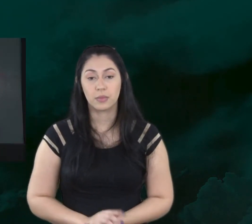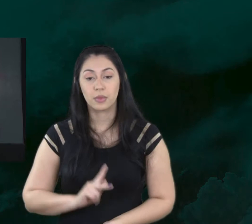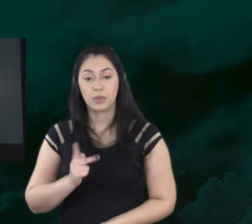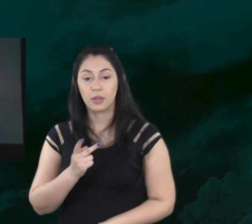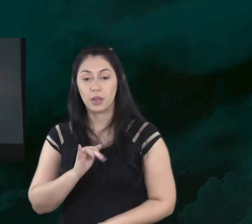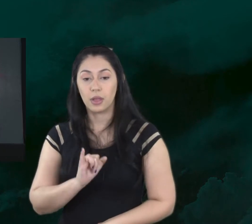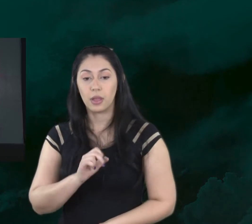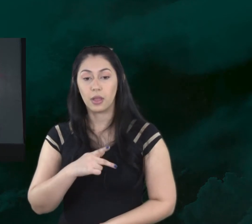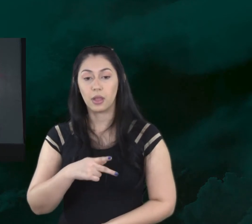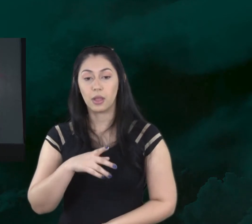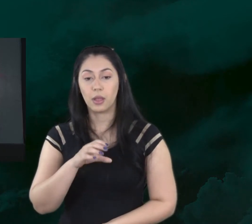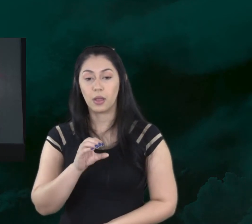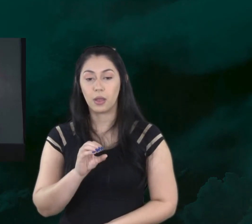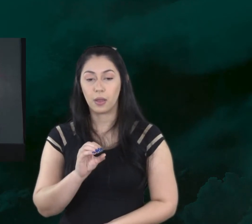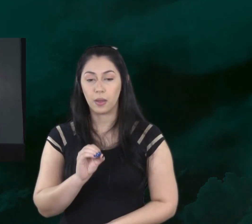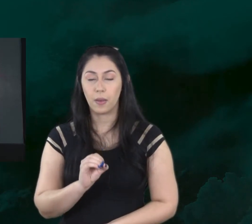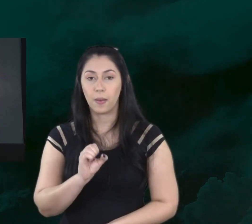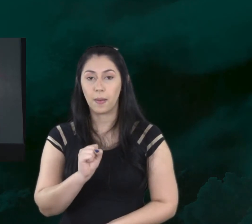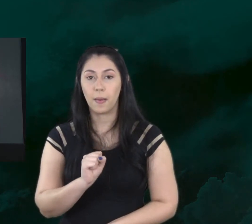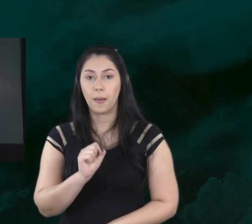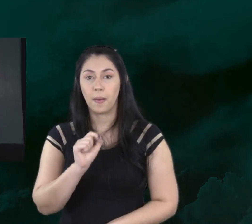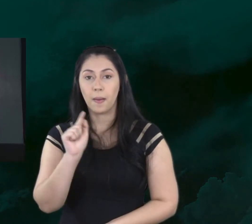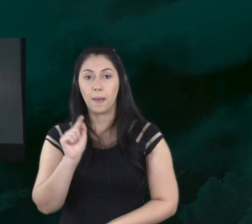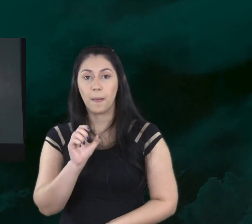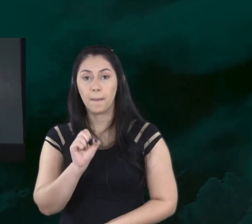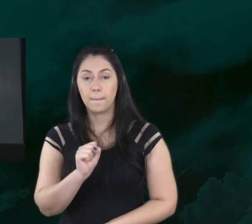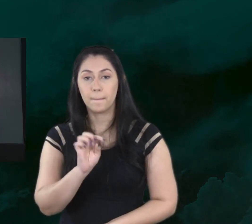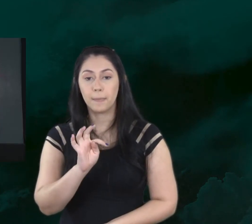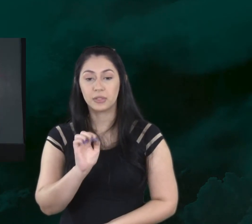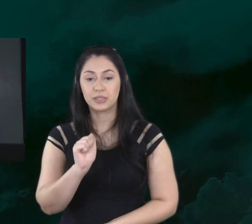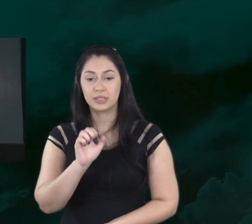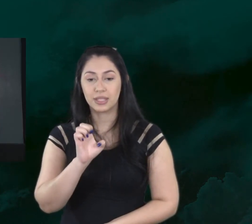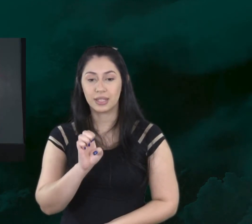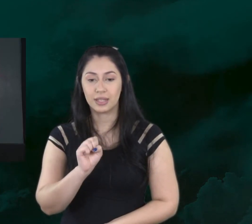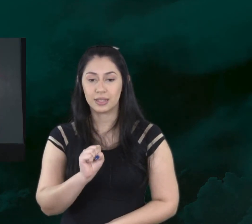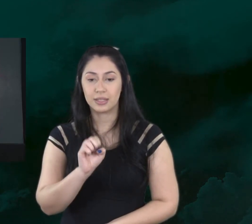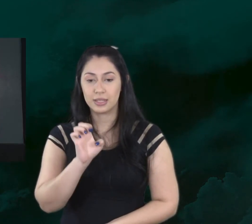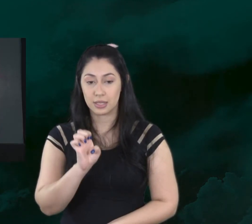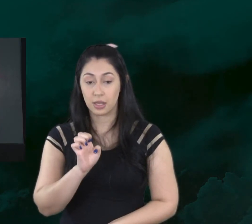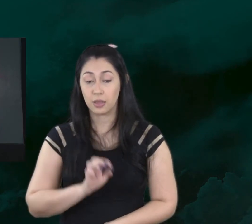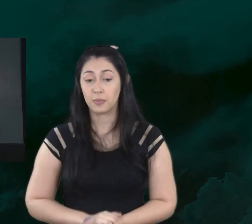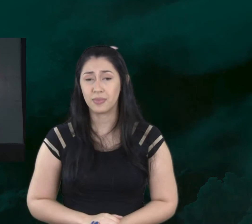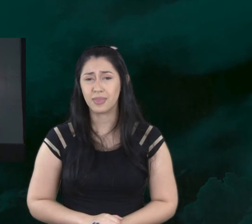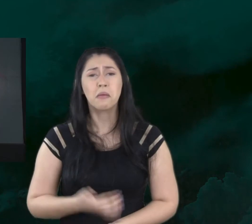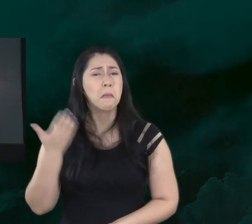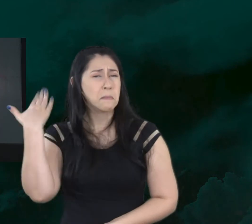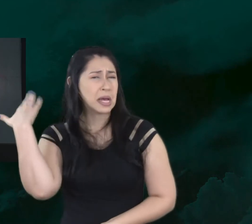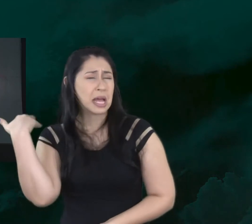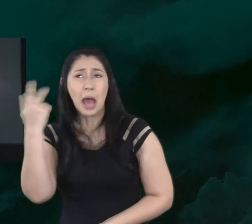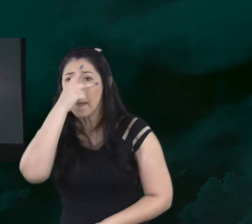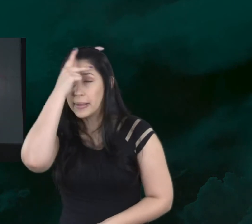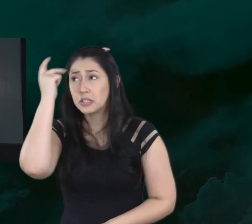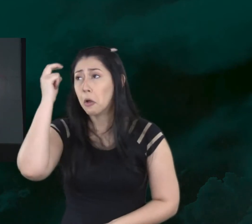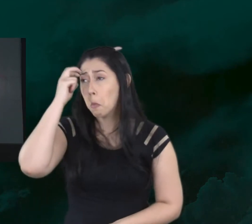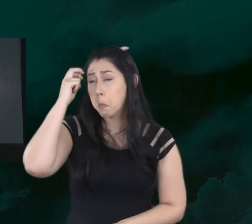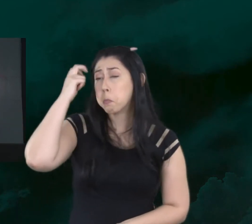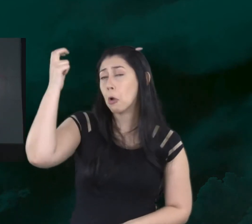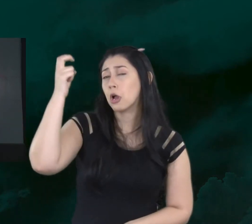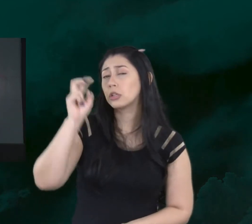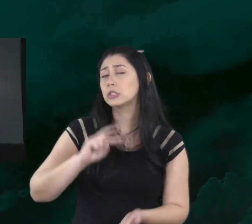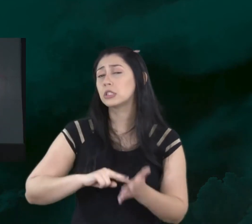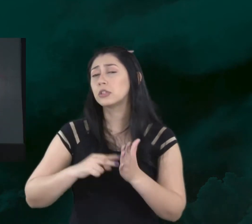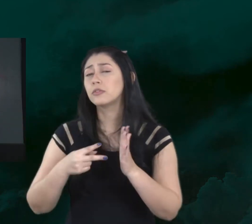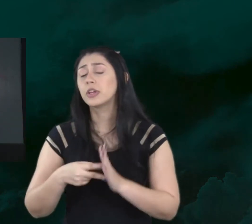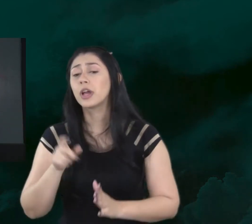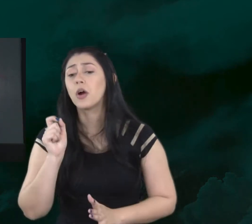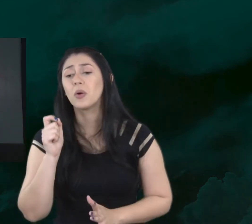Hipóstase, tá? Hipóstase, para os pensadores da antiguidade, é a